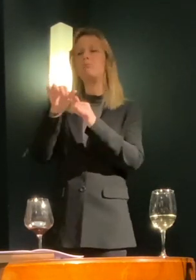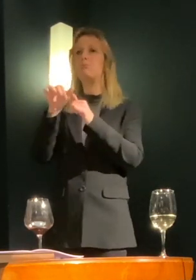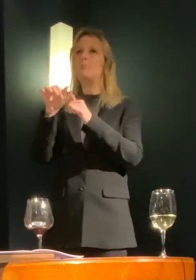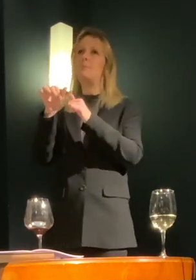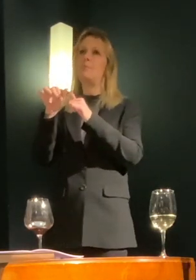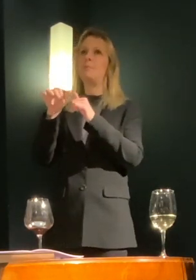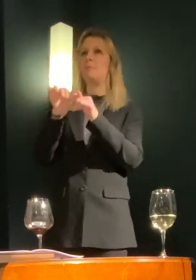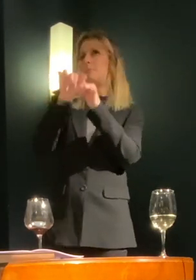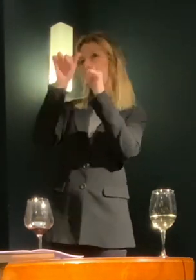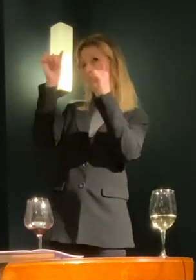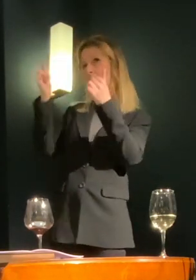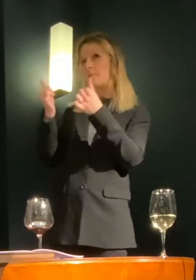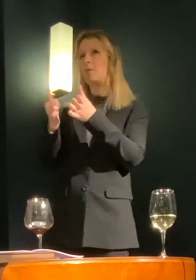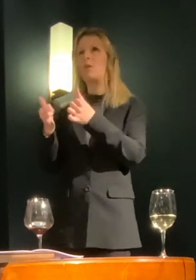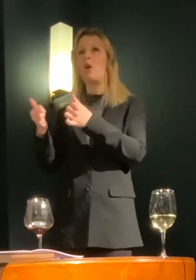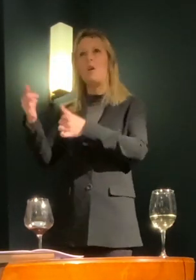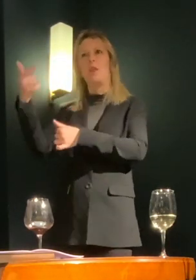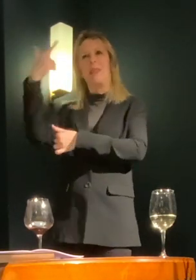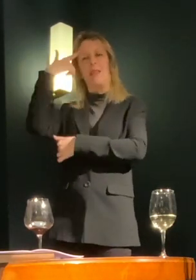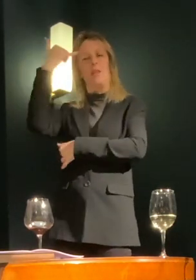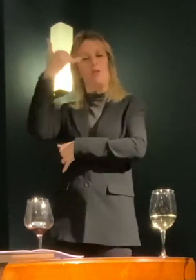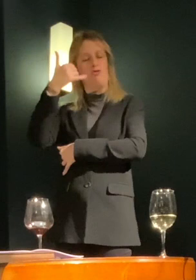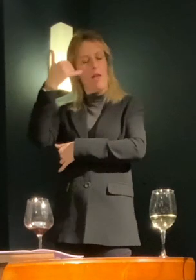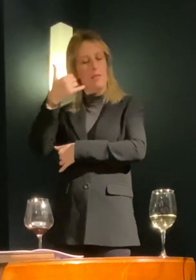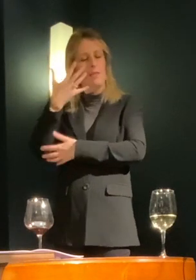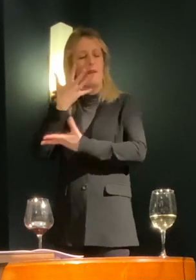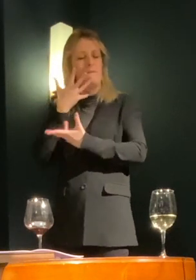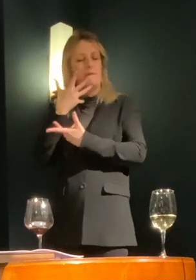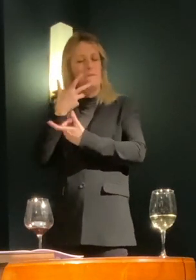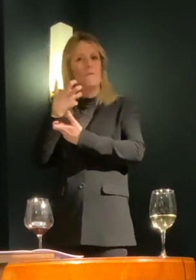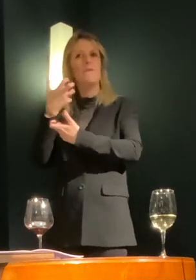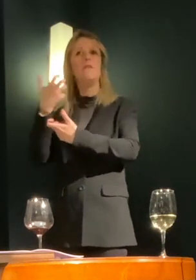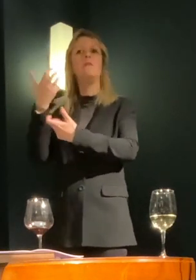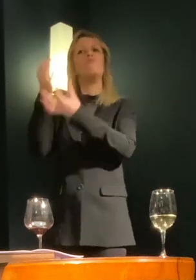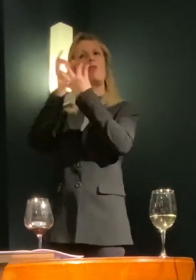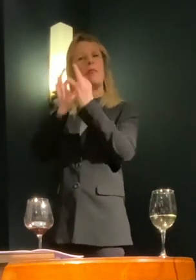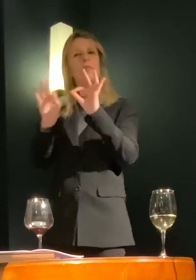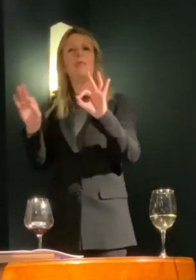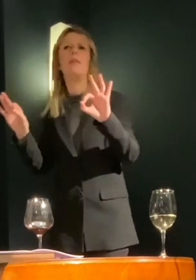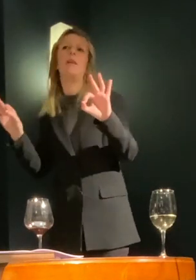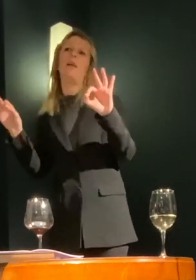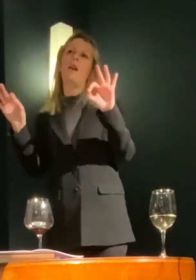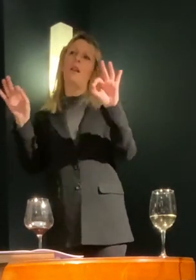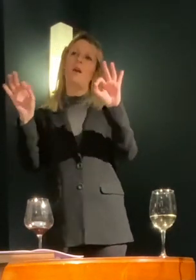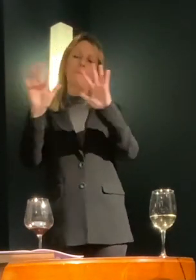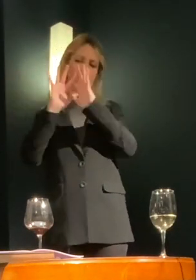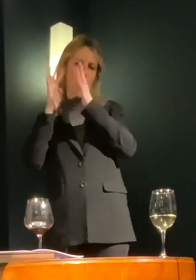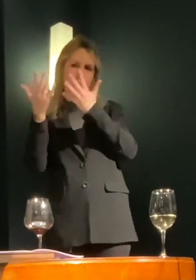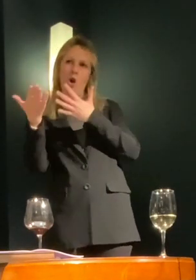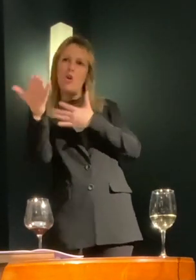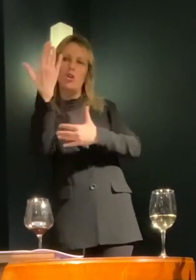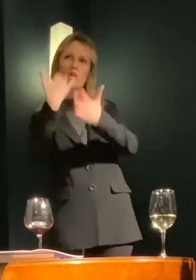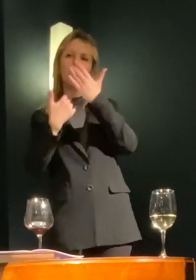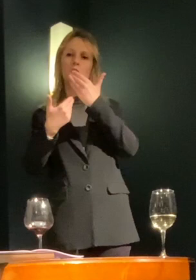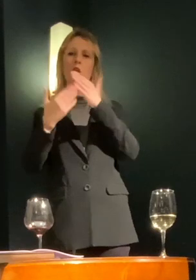ha questa allure fantastica di una persona colta, di una persona seducente, di una persona gentile che ti fa entrare nel suo mondo e che condivide con